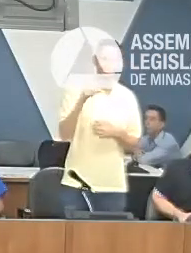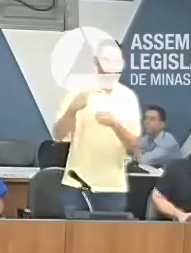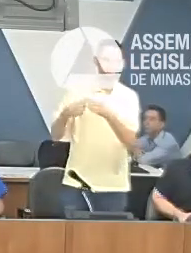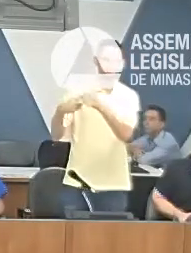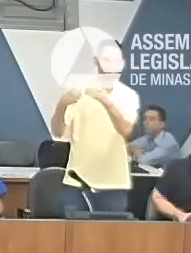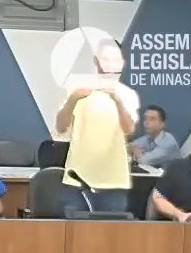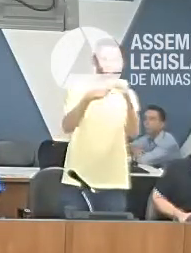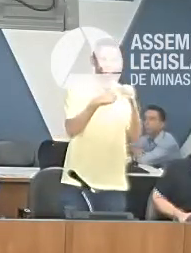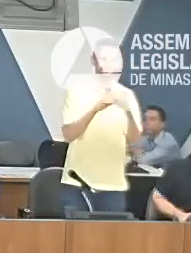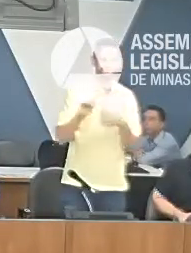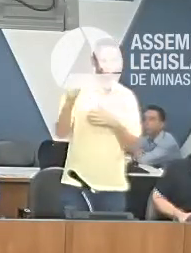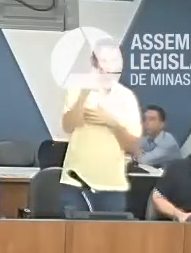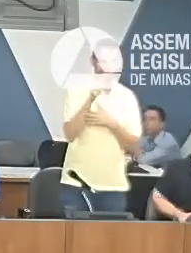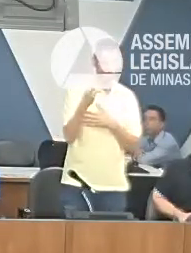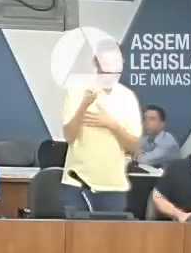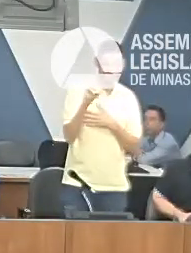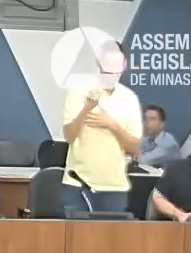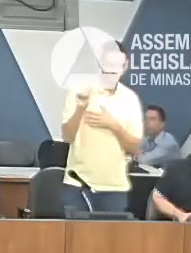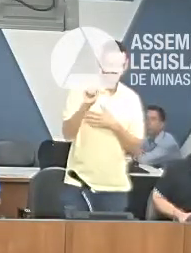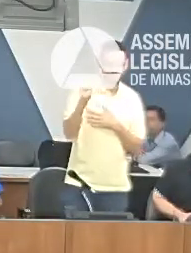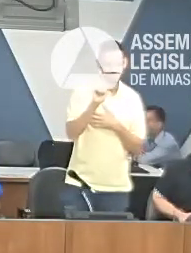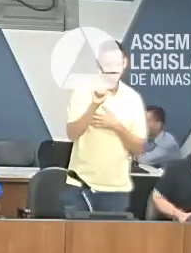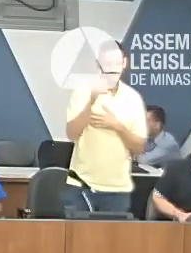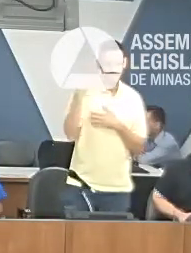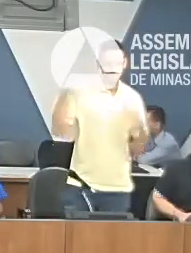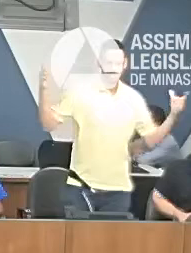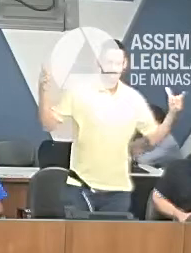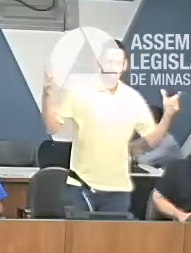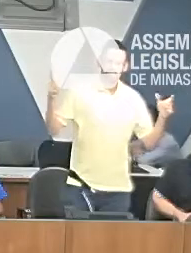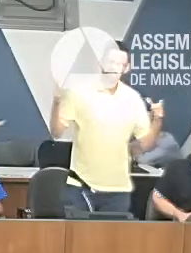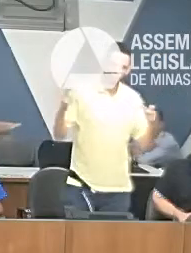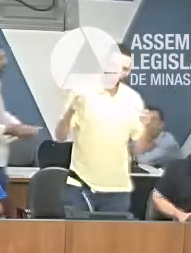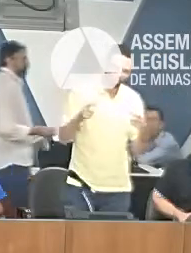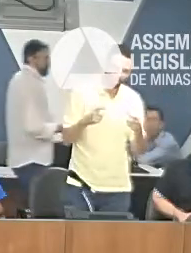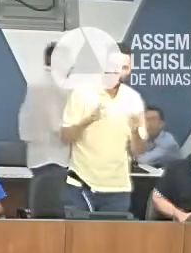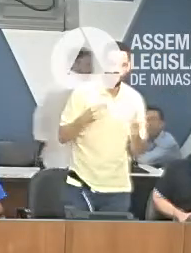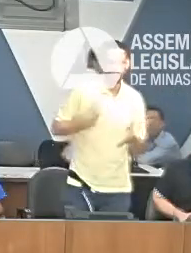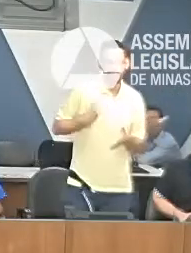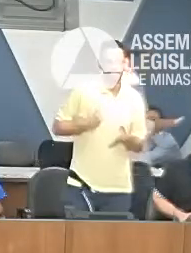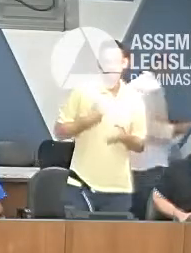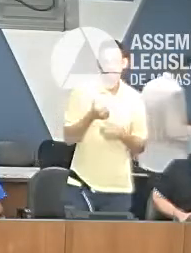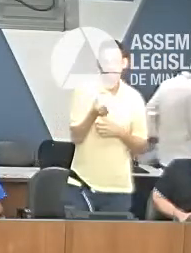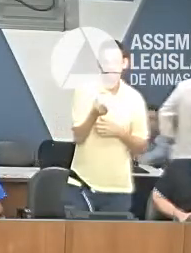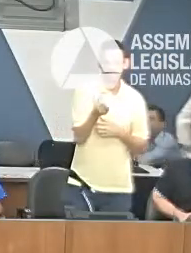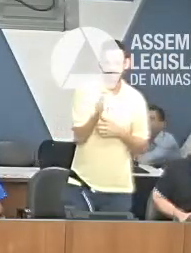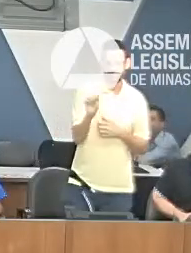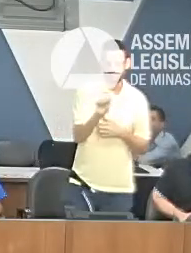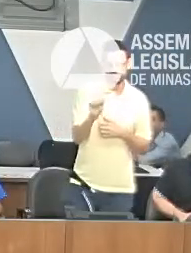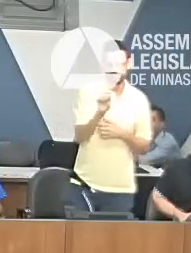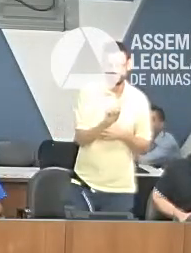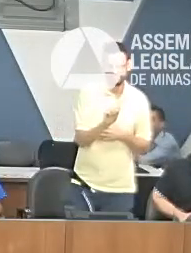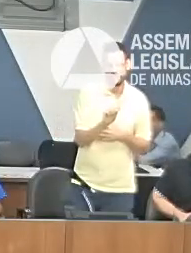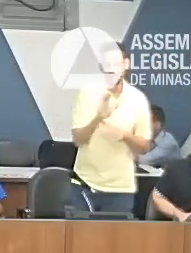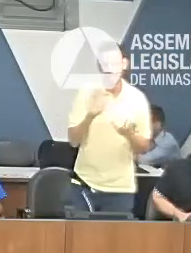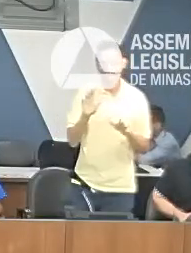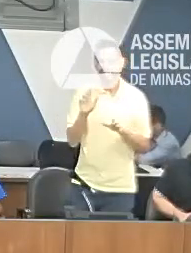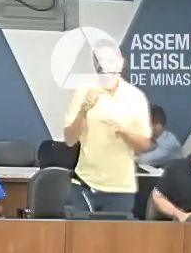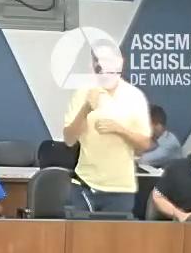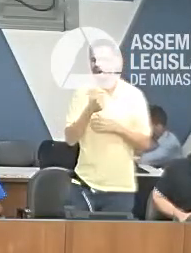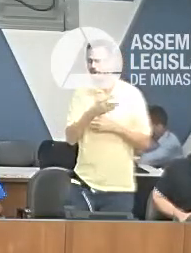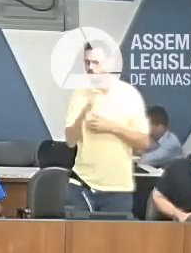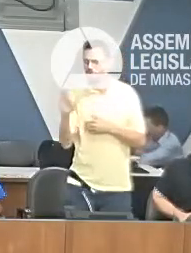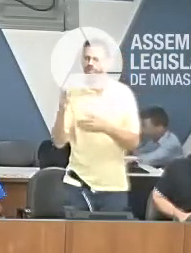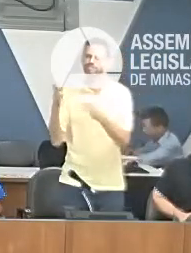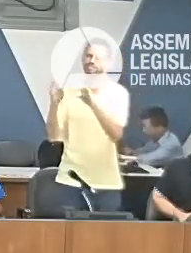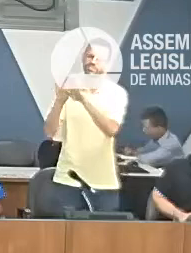tempo aqui na cidade na em belo horizonte nas regiões das cidades vizinhas têm aproximadamente 30